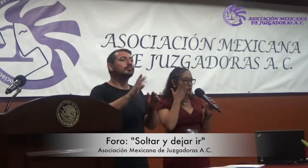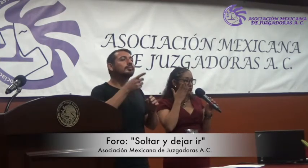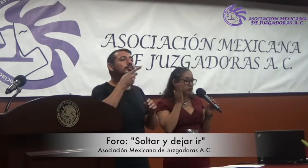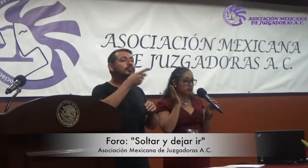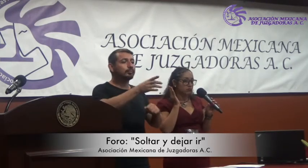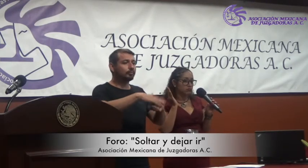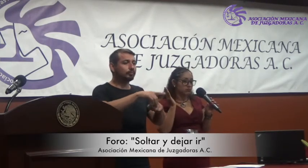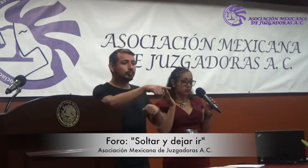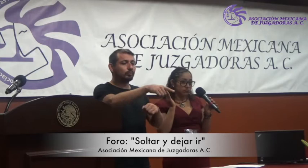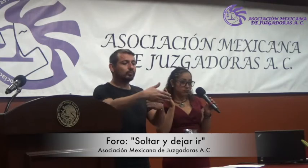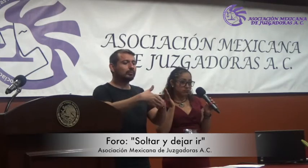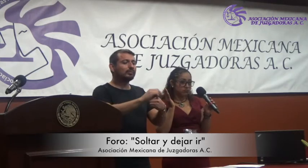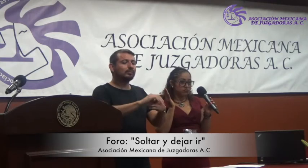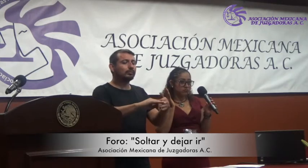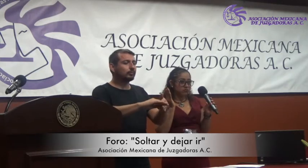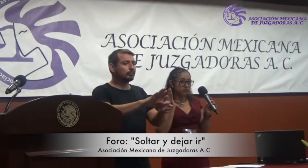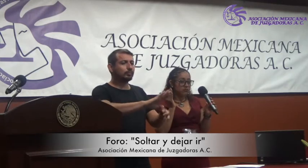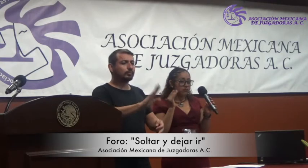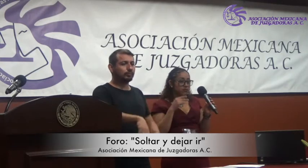de la vida.